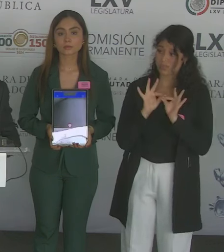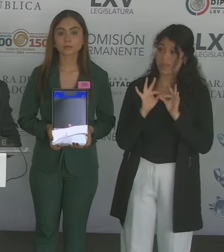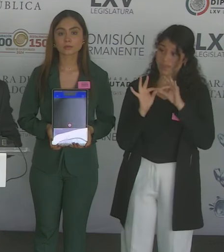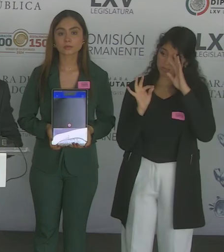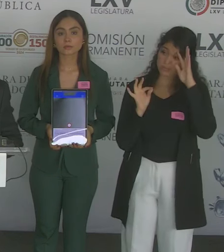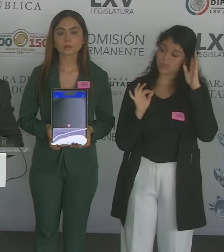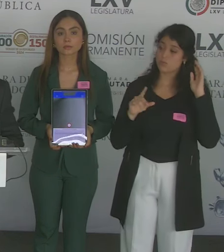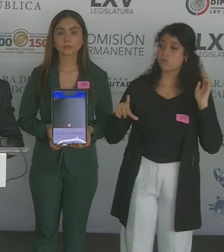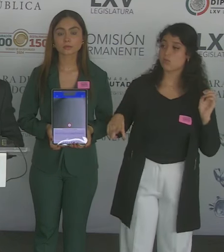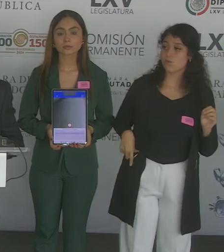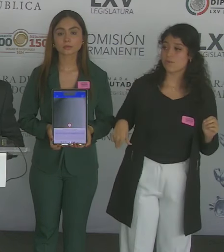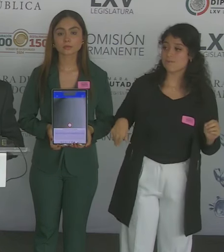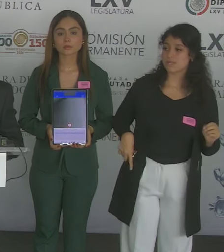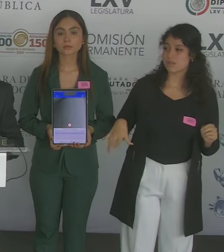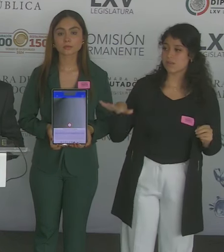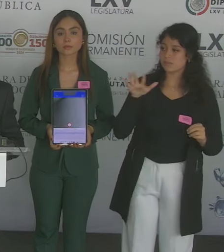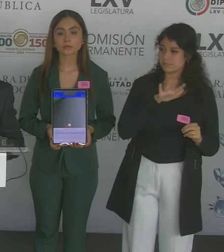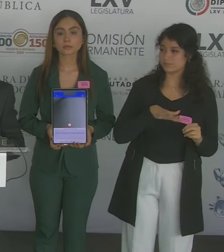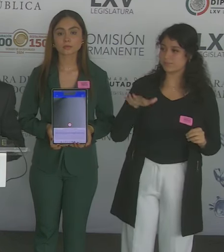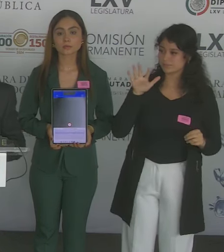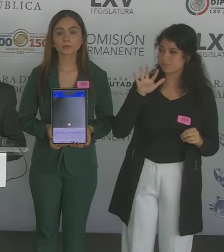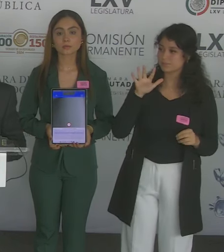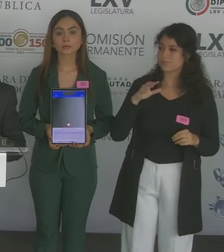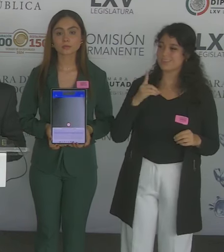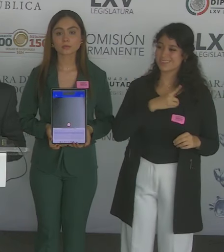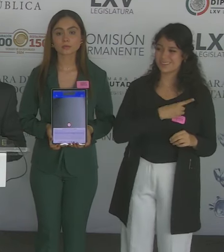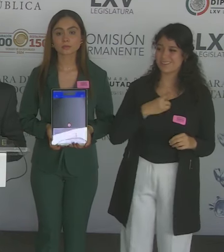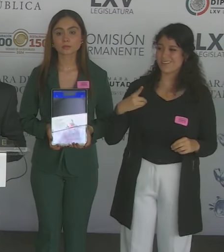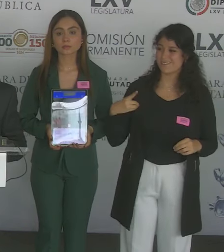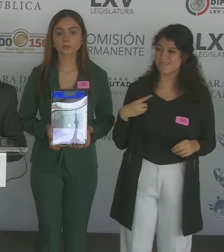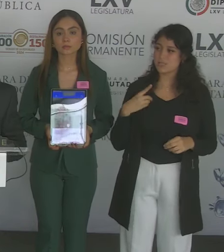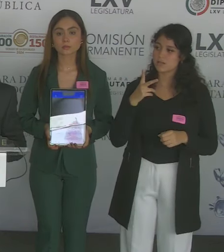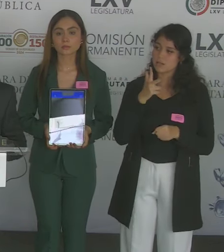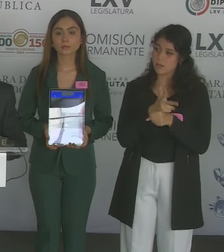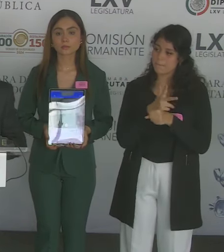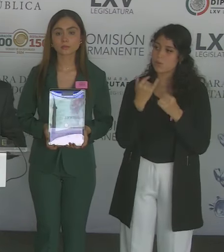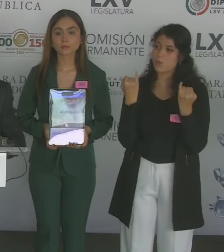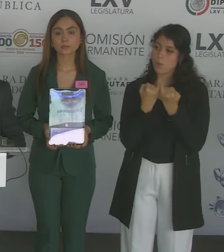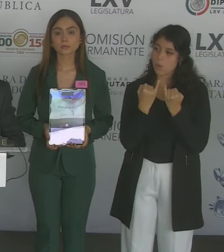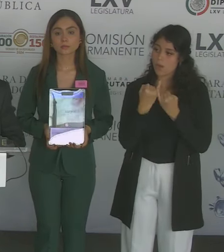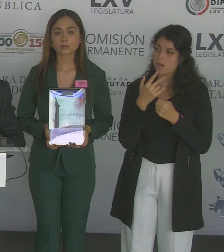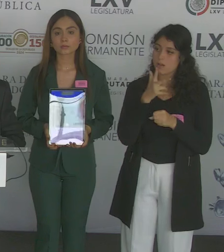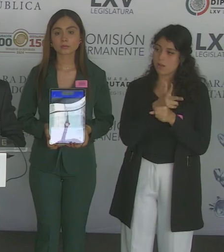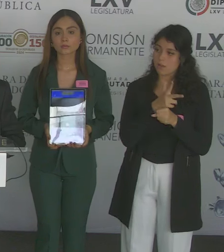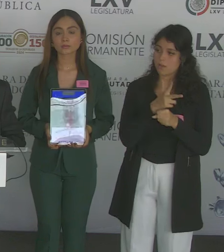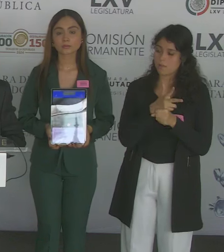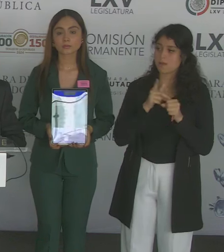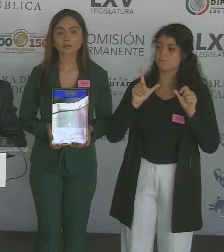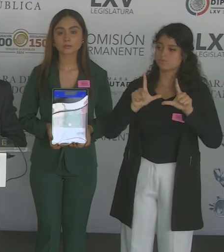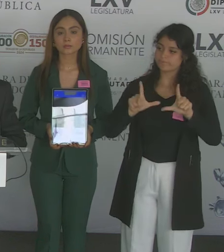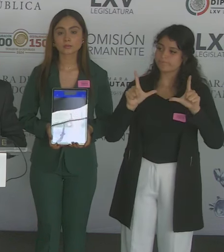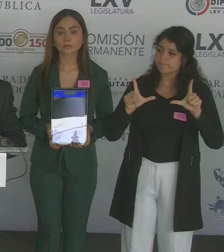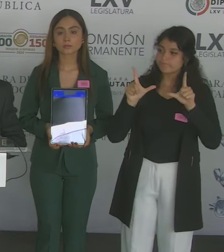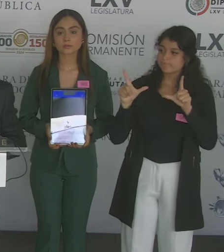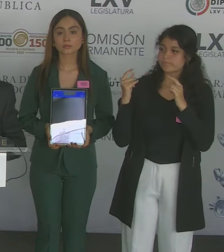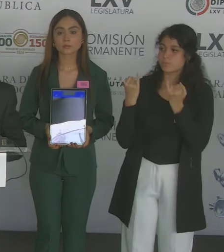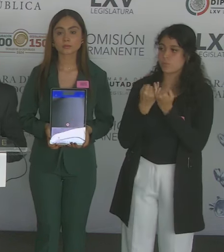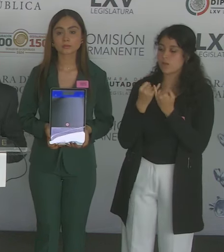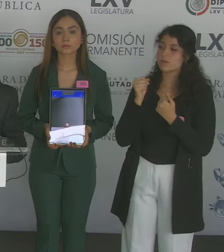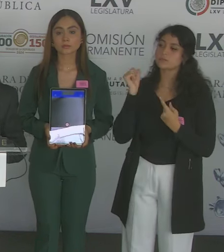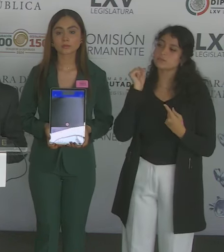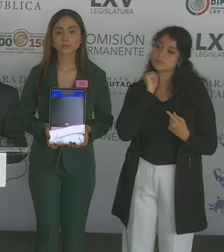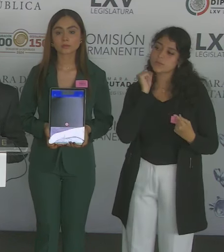gobiernos que obviamente las cámaras también esta cámara de senadores senadoras la cámara de